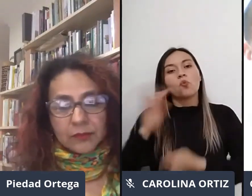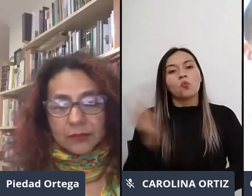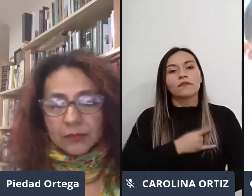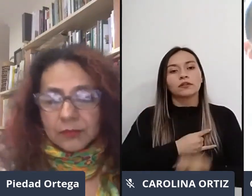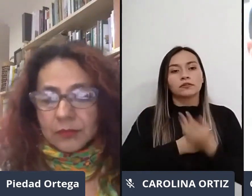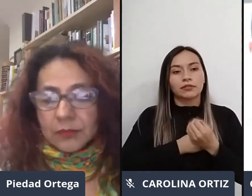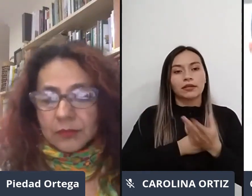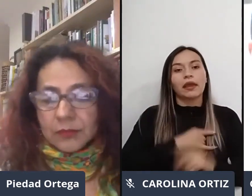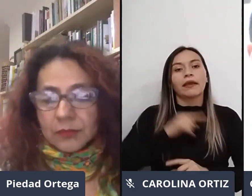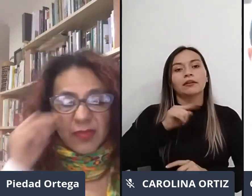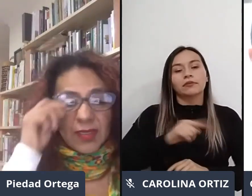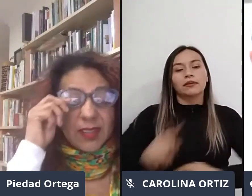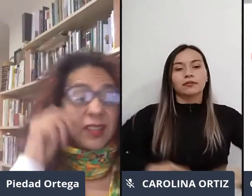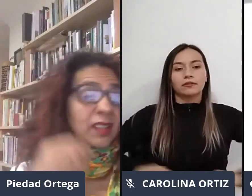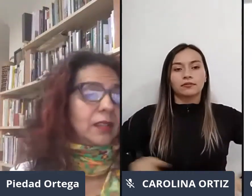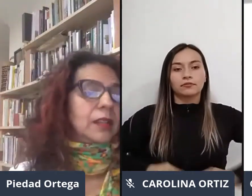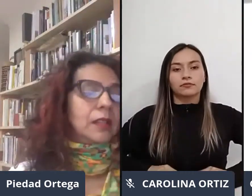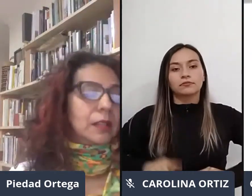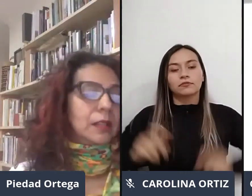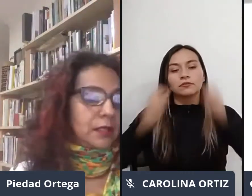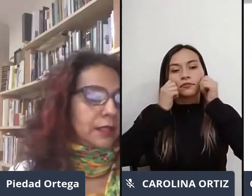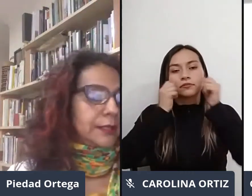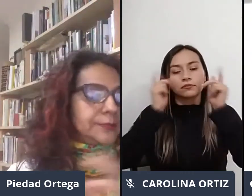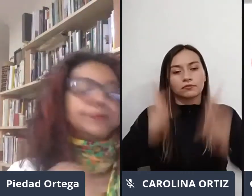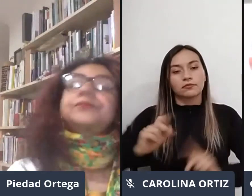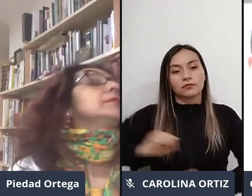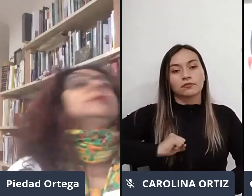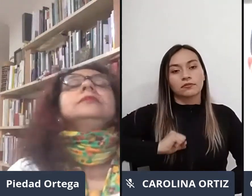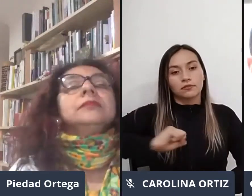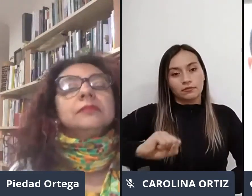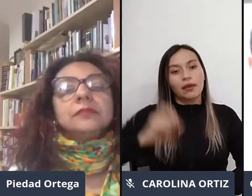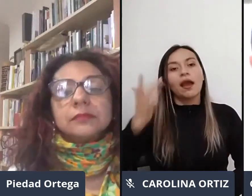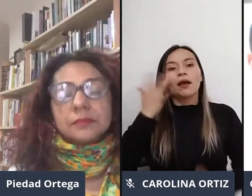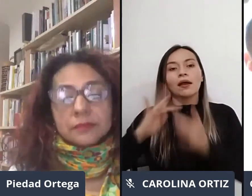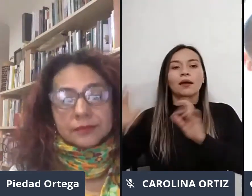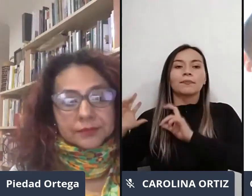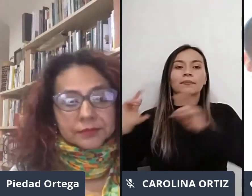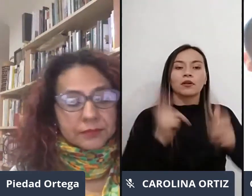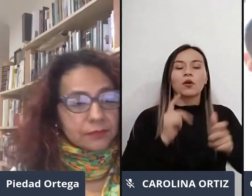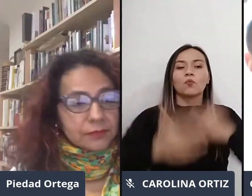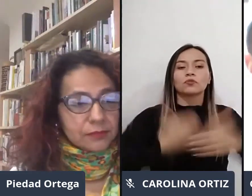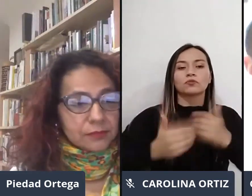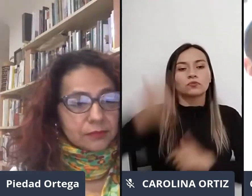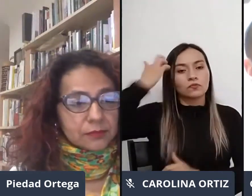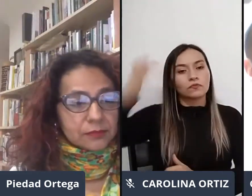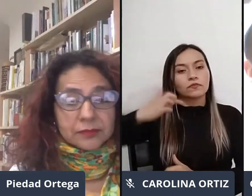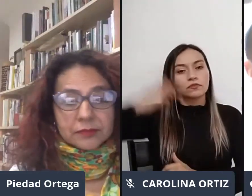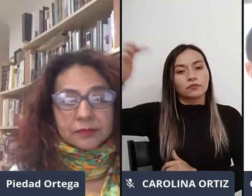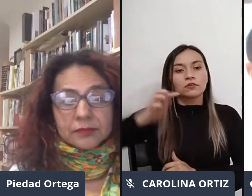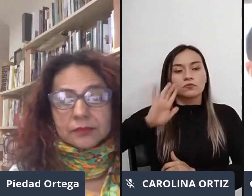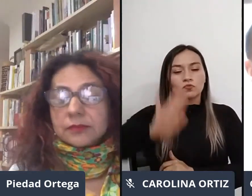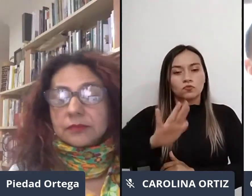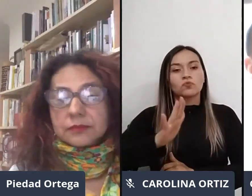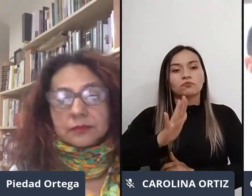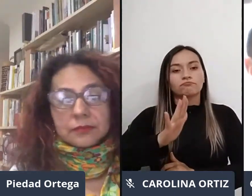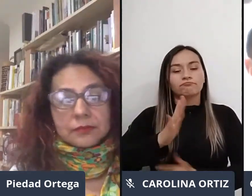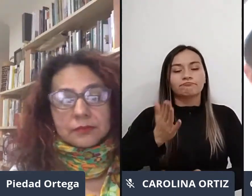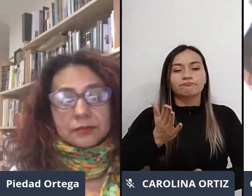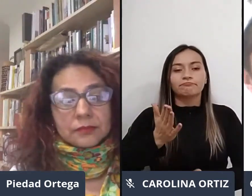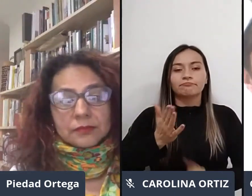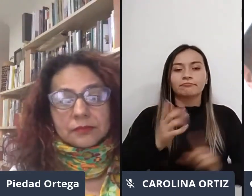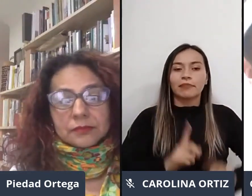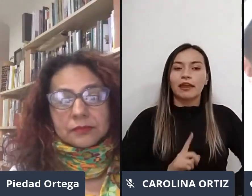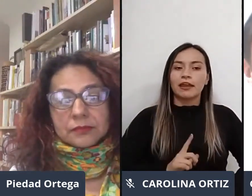Derechos Humanos de la Secretaría de Gobierno, en el marco del proceso de profesionalización a líderes y lideresas de la ciudad, que está próxima a graduar a su primera